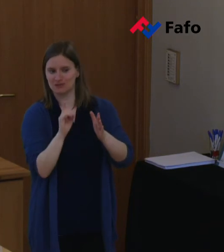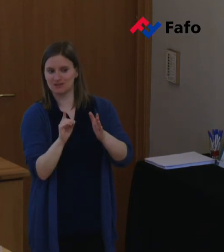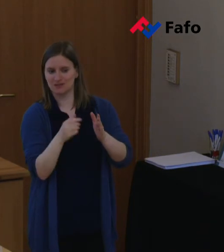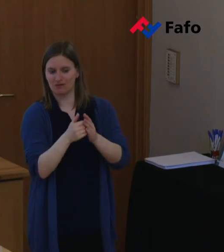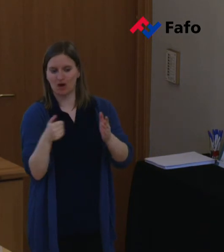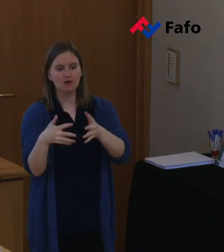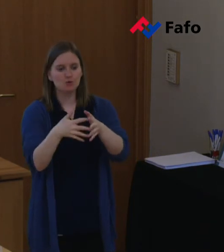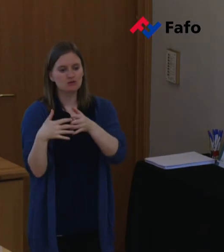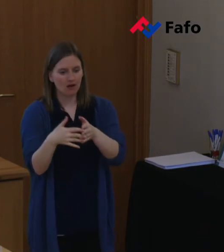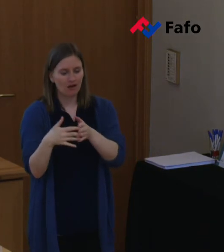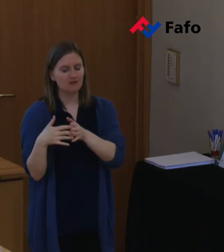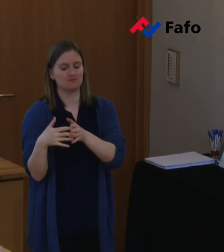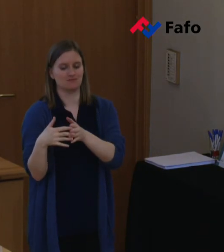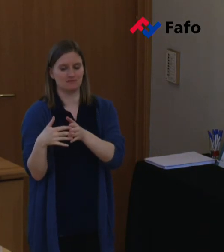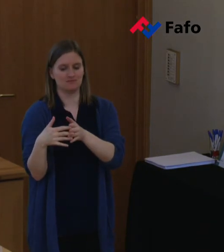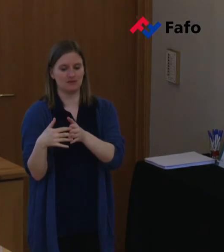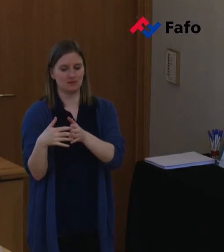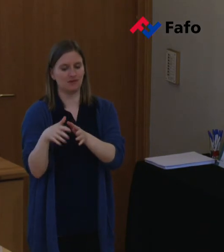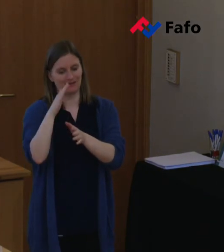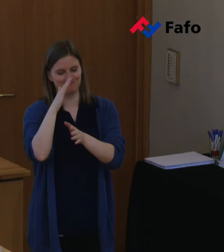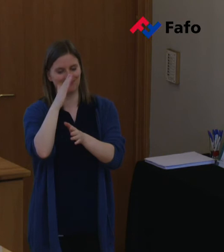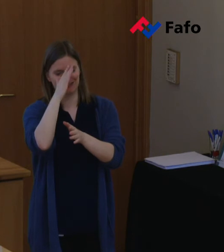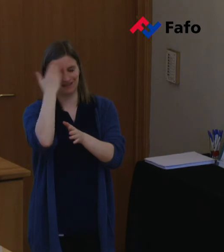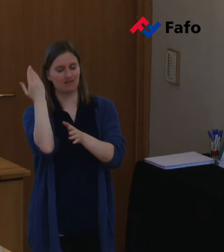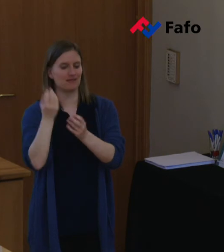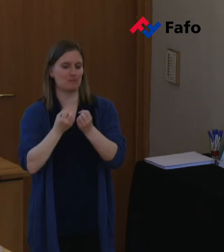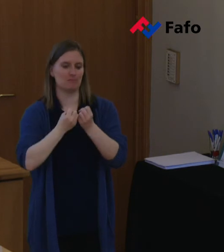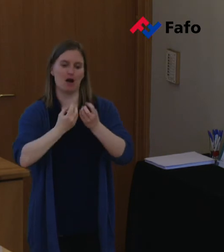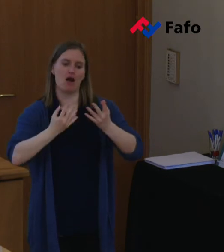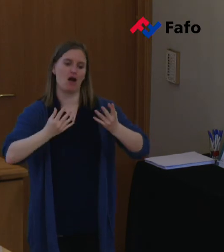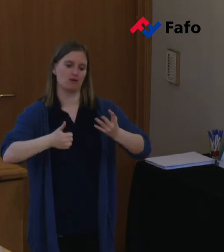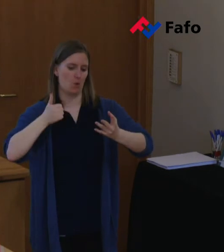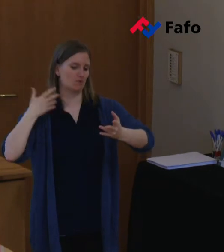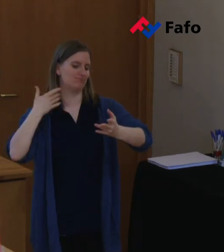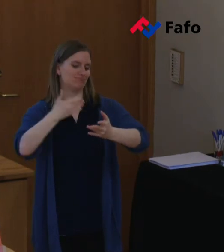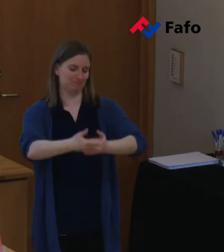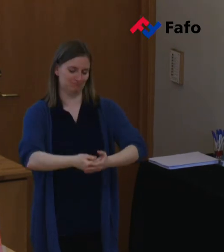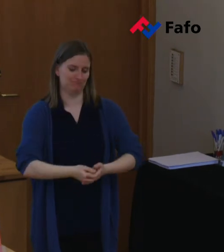fra USA, og som har vært velkjent i veldig mange år.